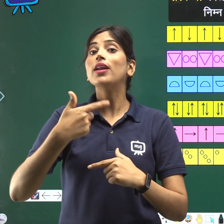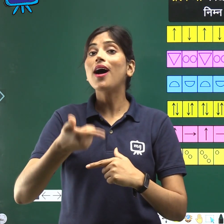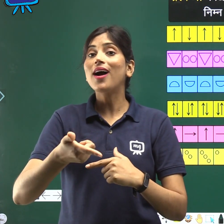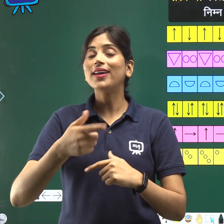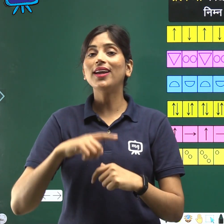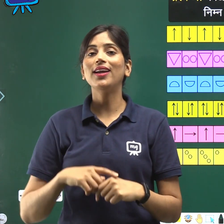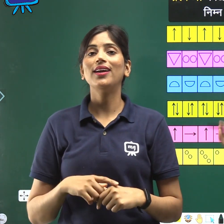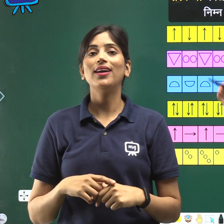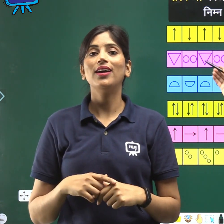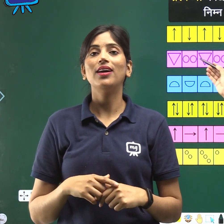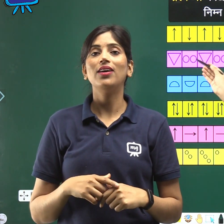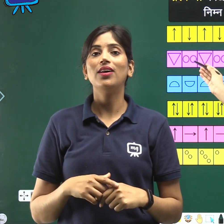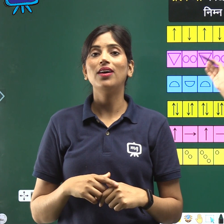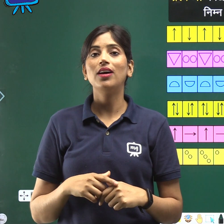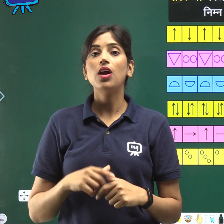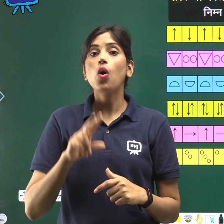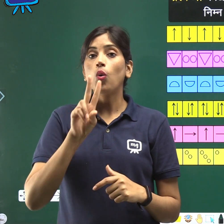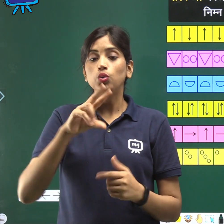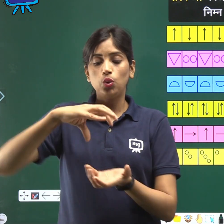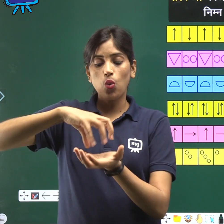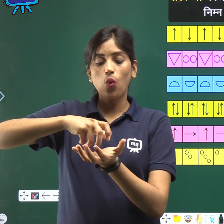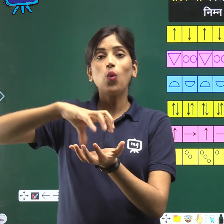आगे 2 गोले,